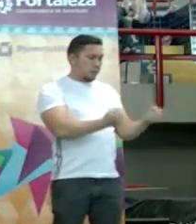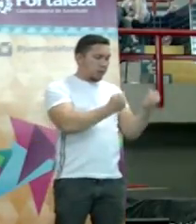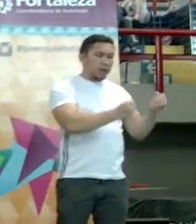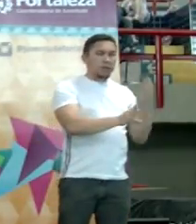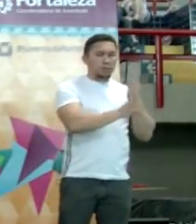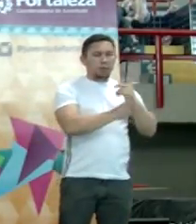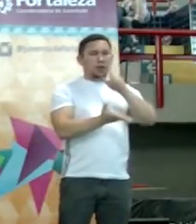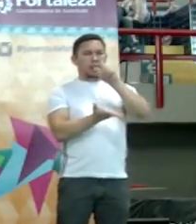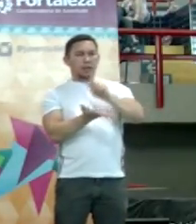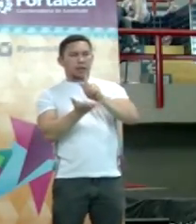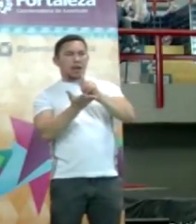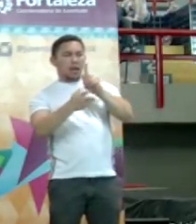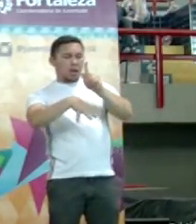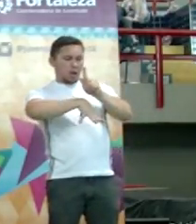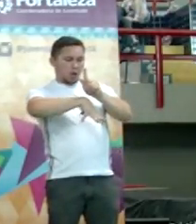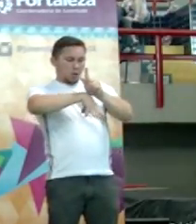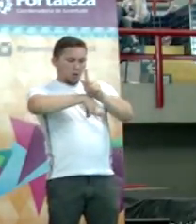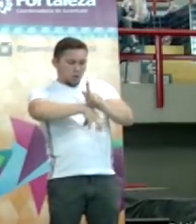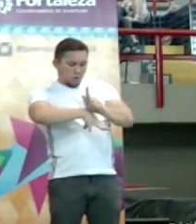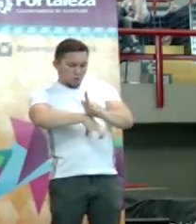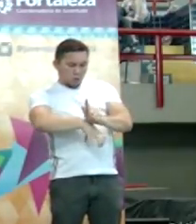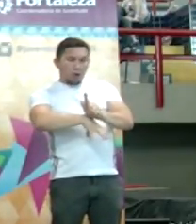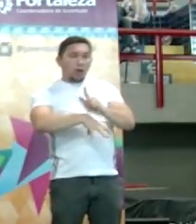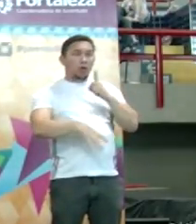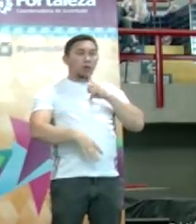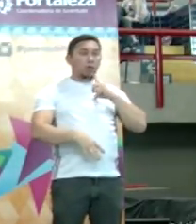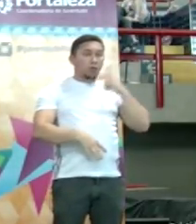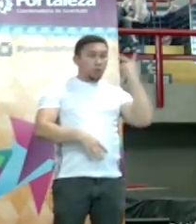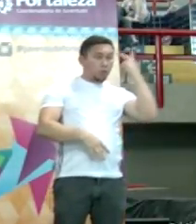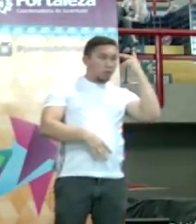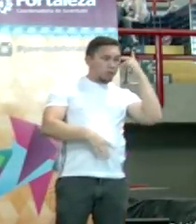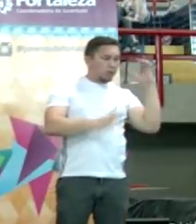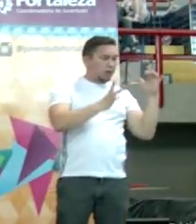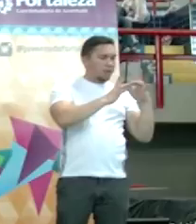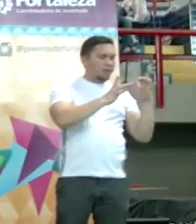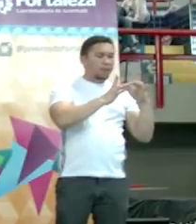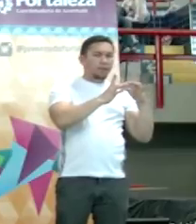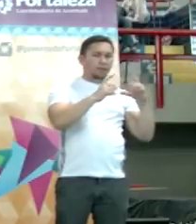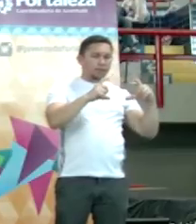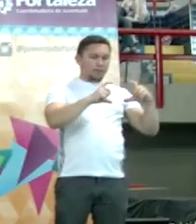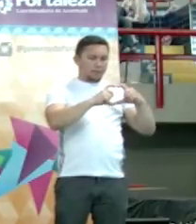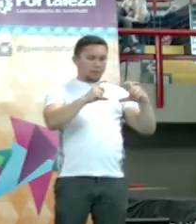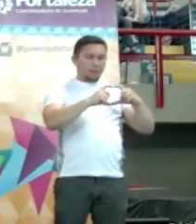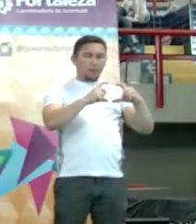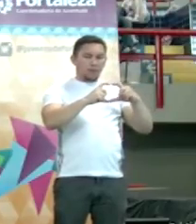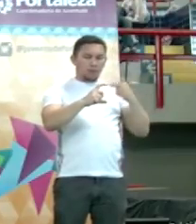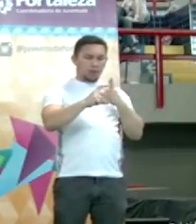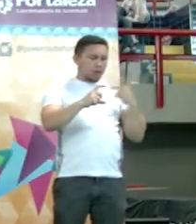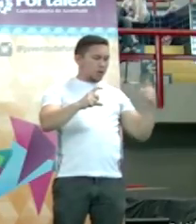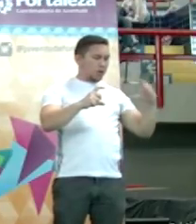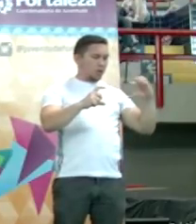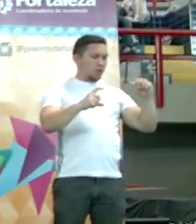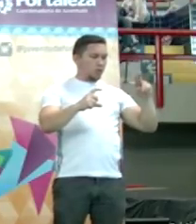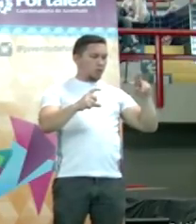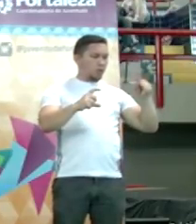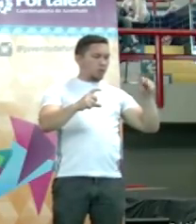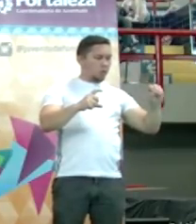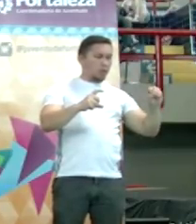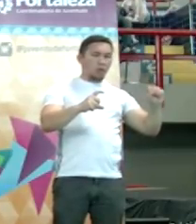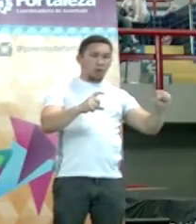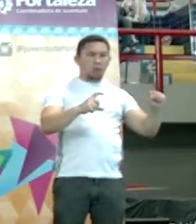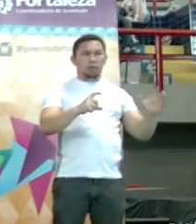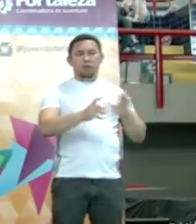Terra puxa a gente. E normal é uma força de contato entre sólidos. Então deixa eu fazer aqui uma perguntinha para vocês, olhando aqui para